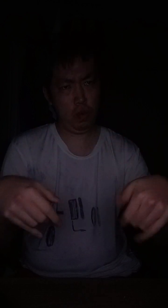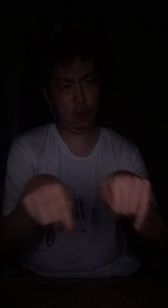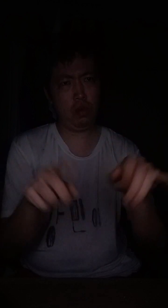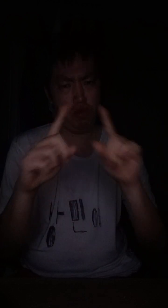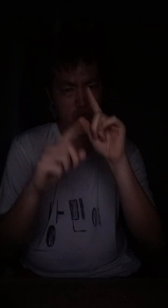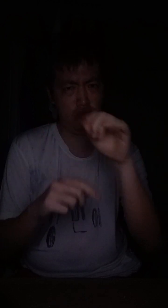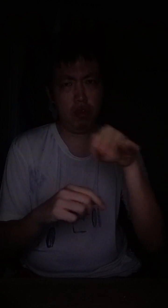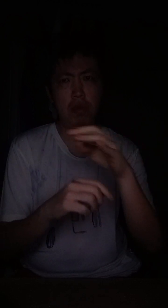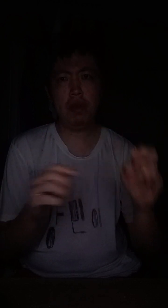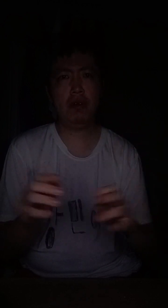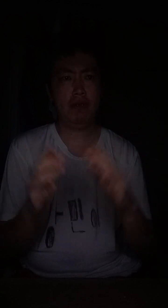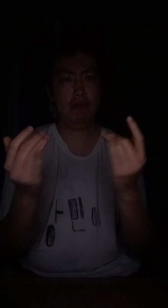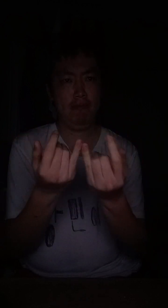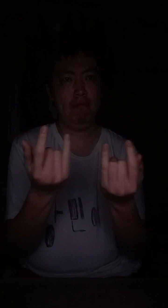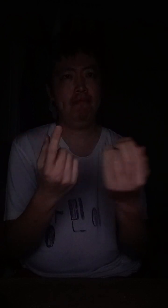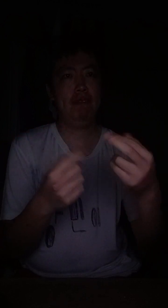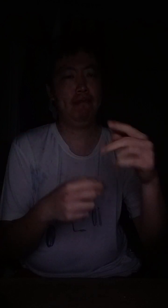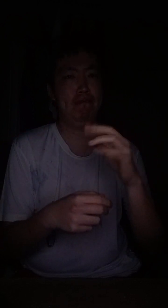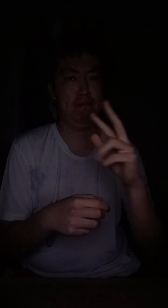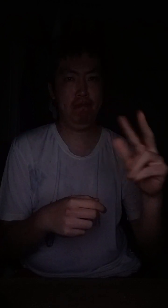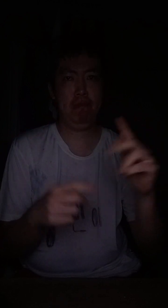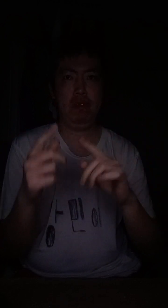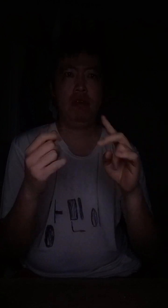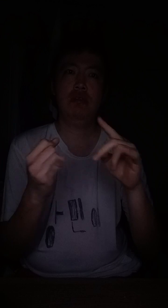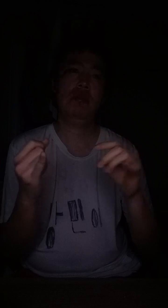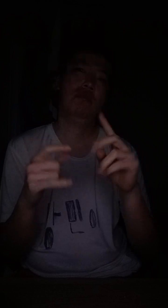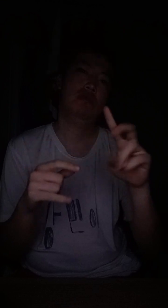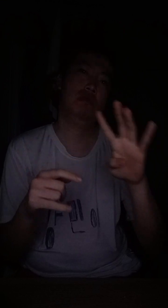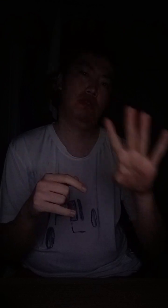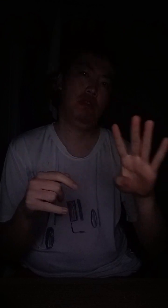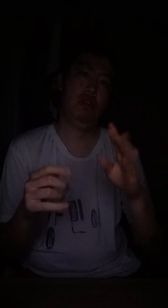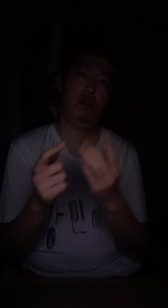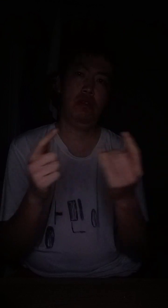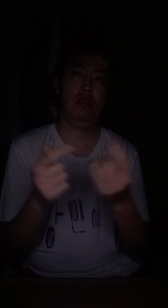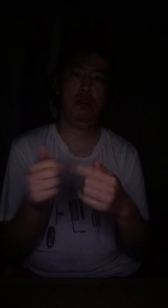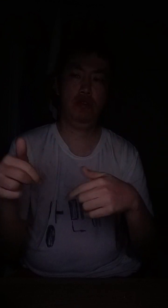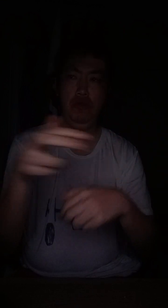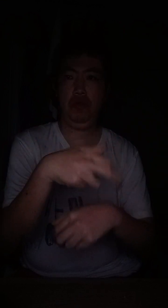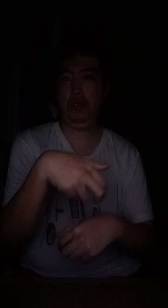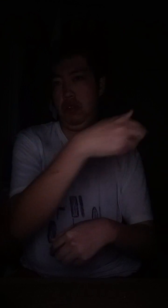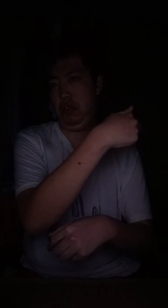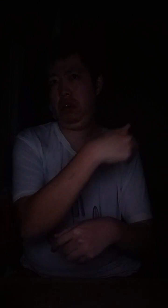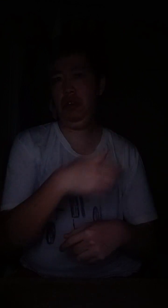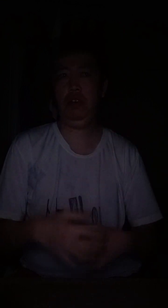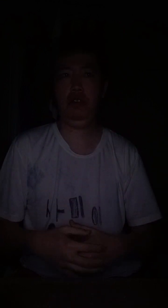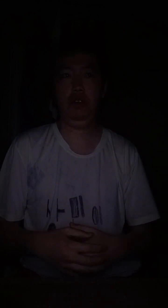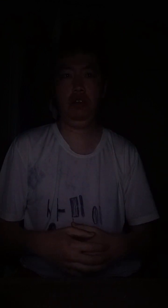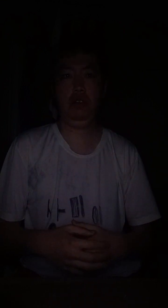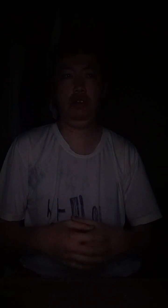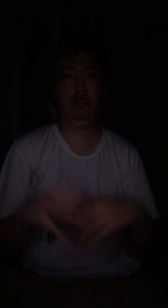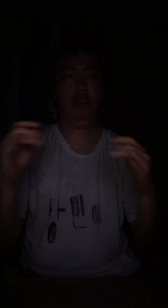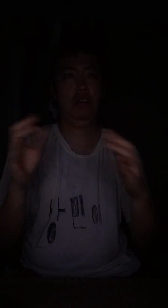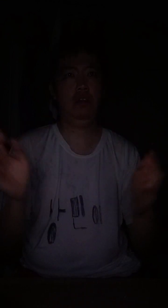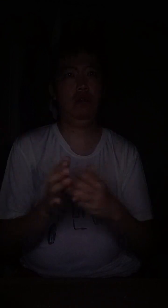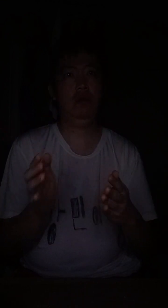추행 재범률이 각각 70.3%와 61.4%로 뒤를 이었습니다. 성범죄 재범자 10명